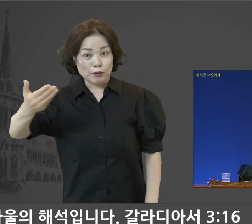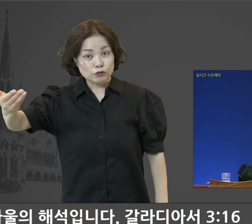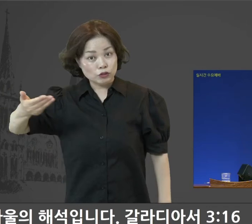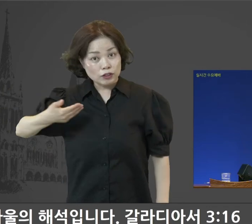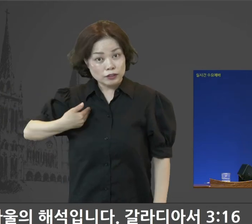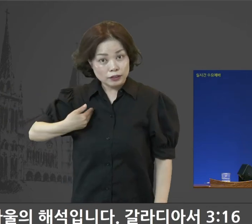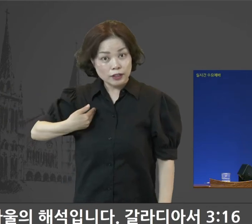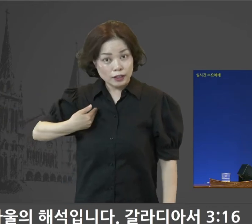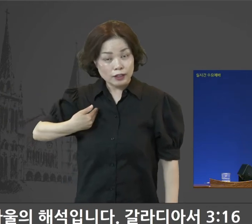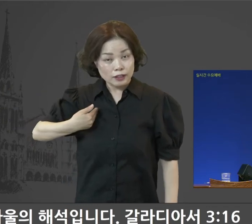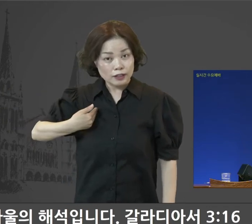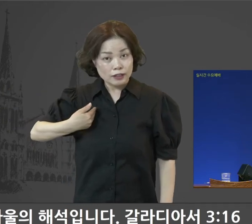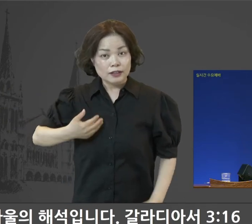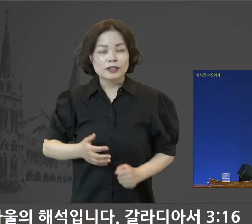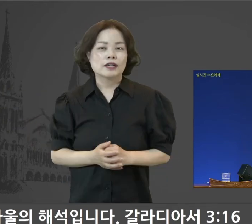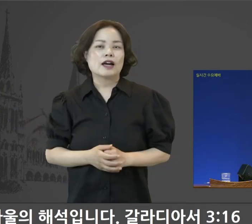주셨는데